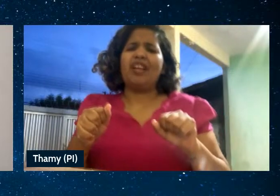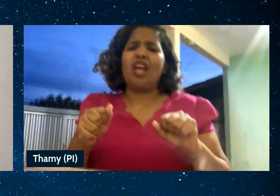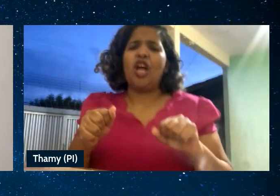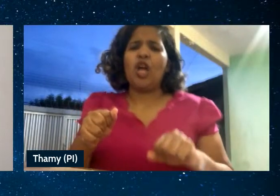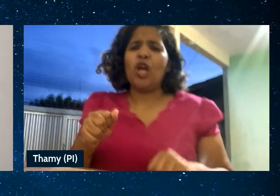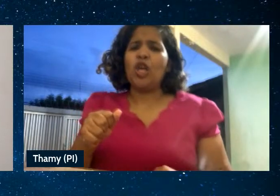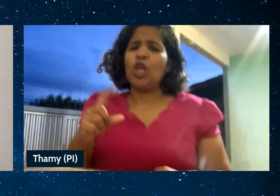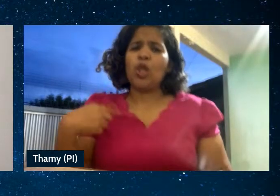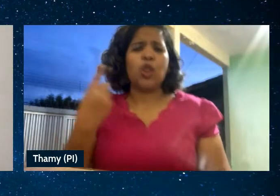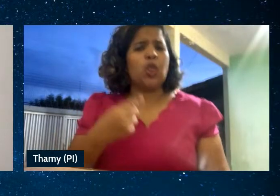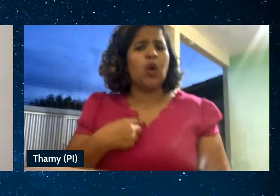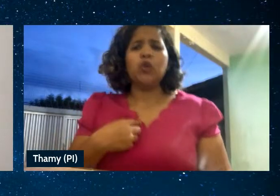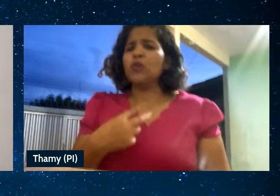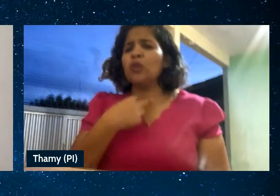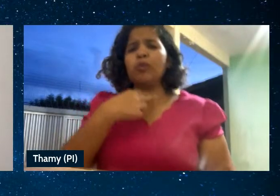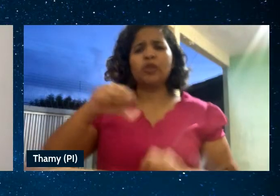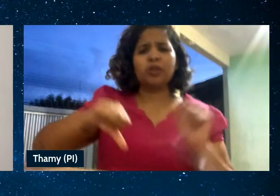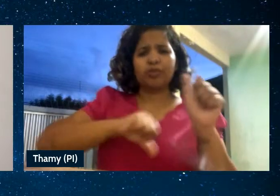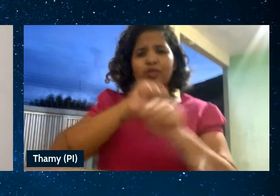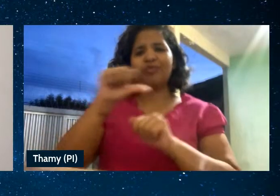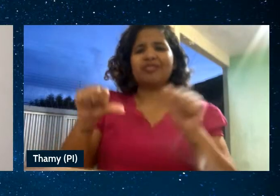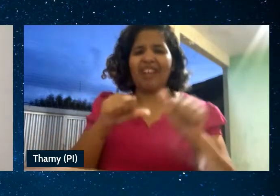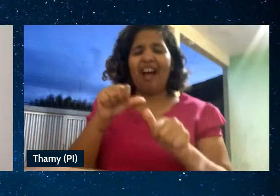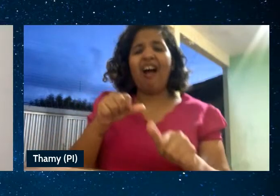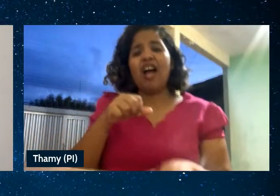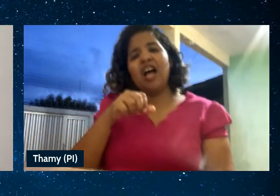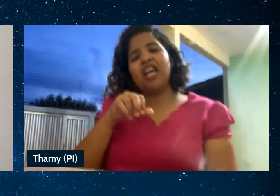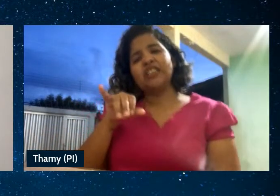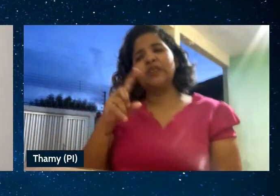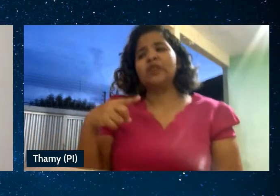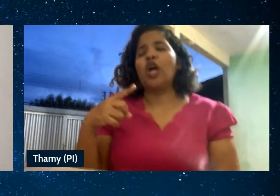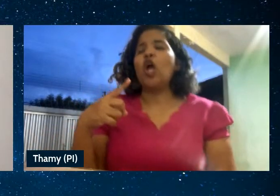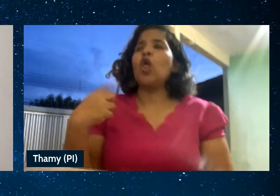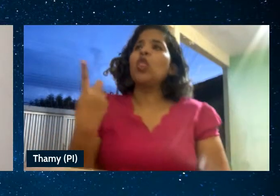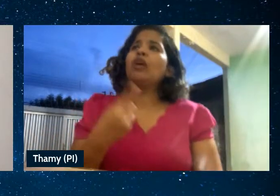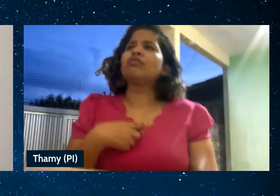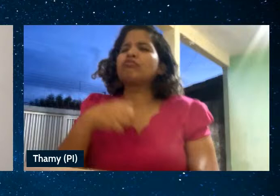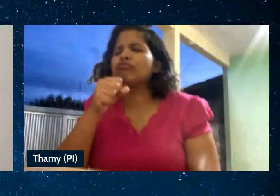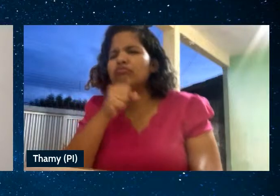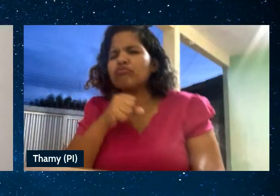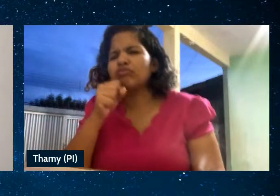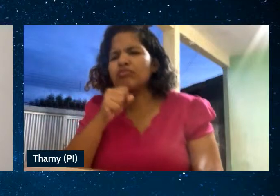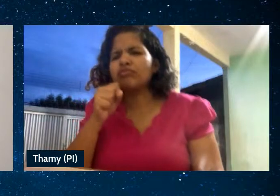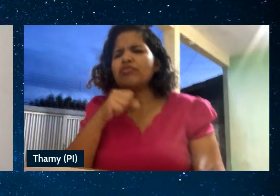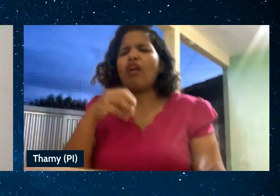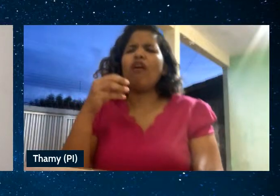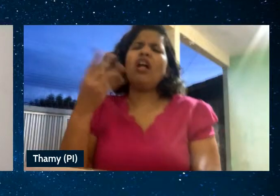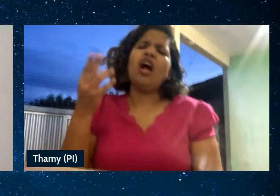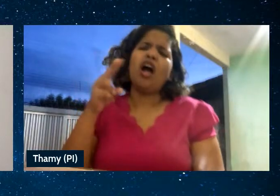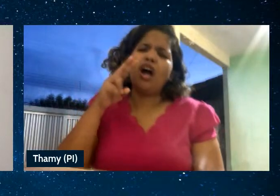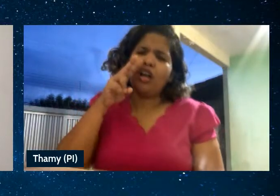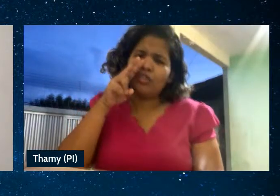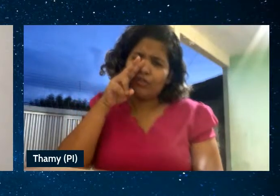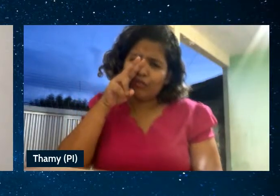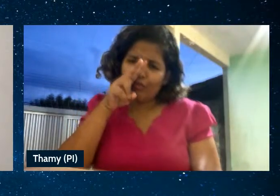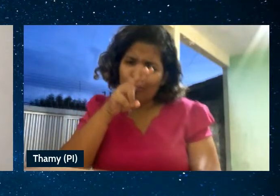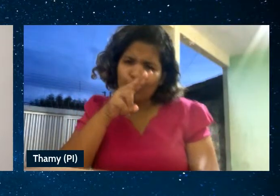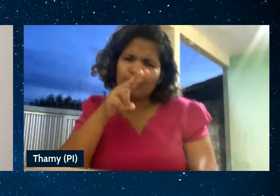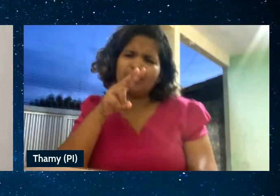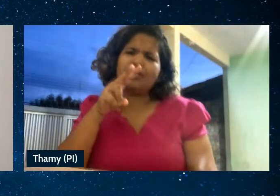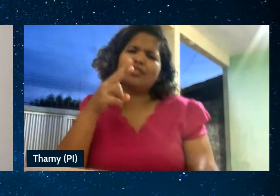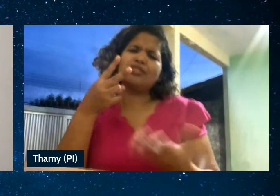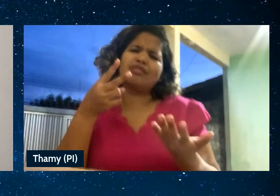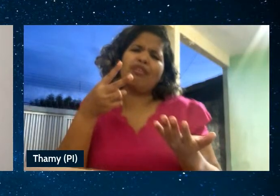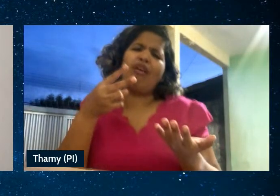diminuindo as forças Até que a gente canar né a desencarnação e eu fico me